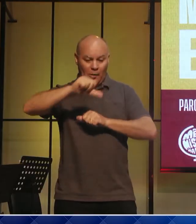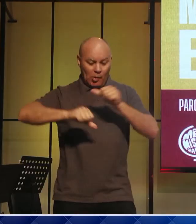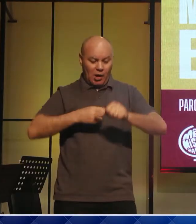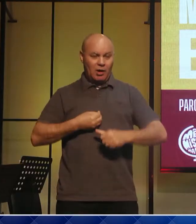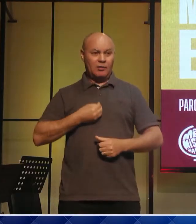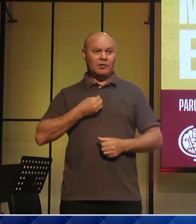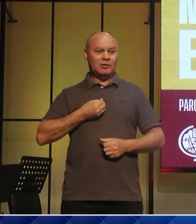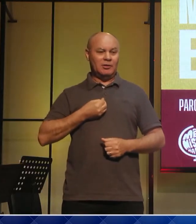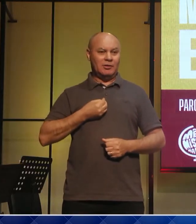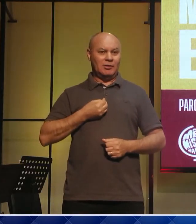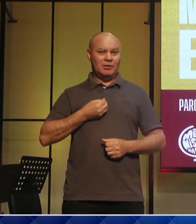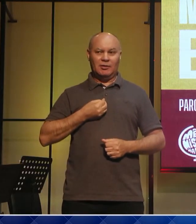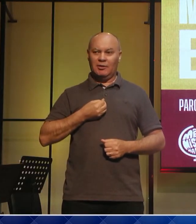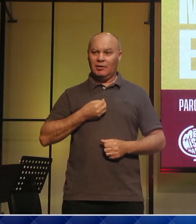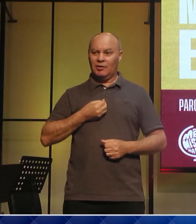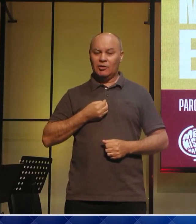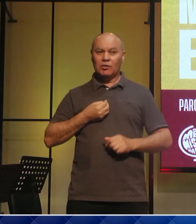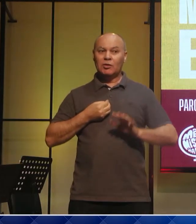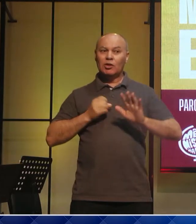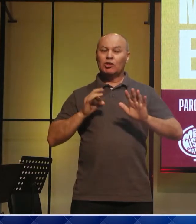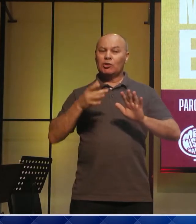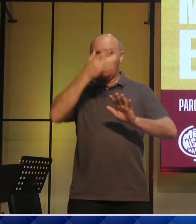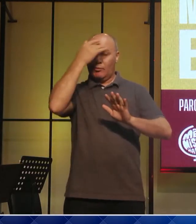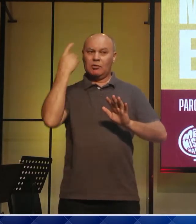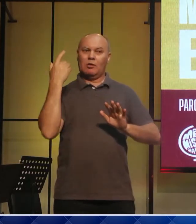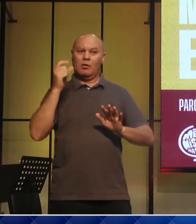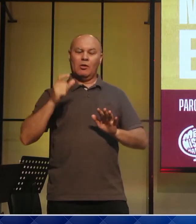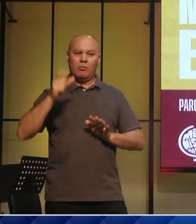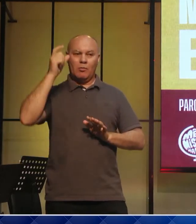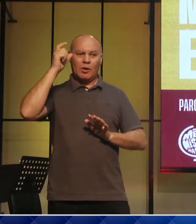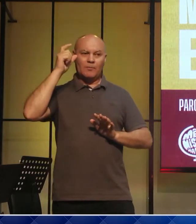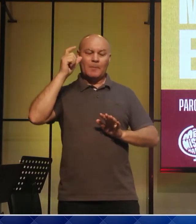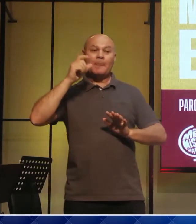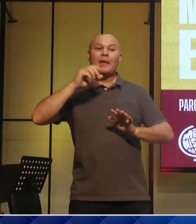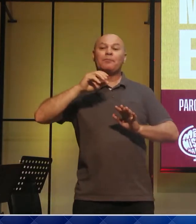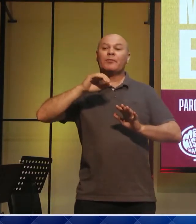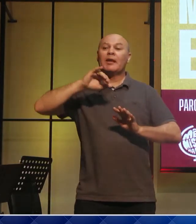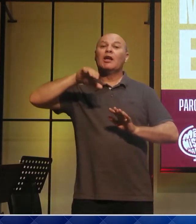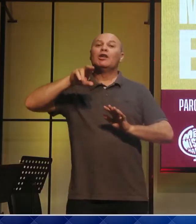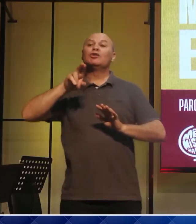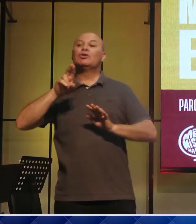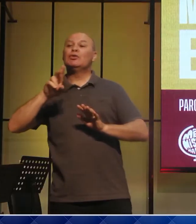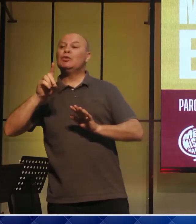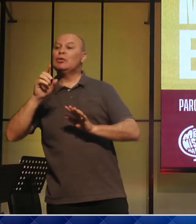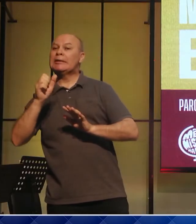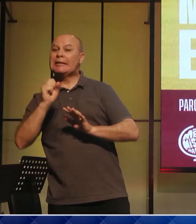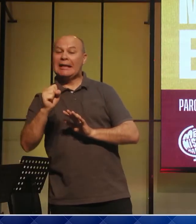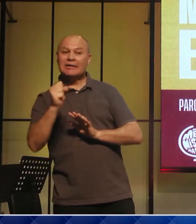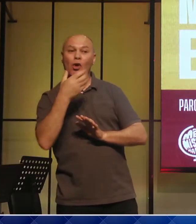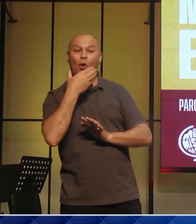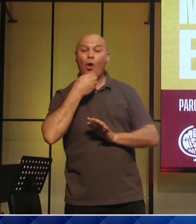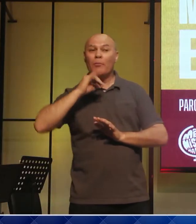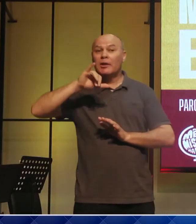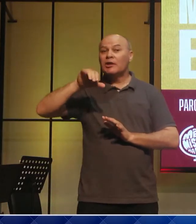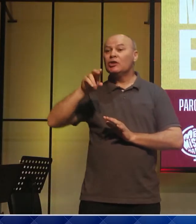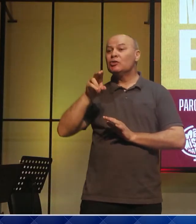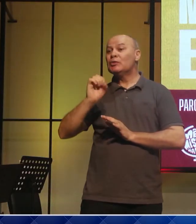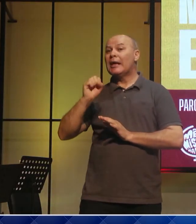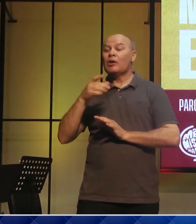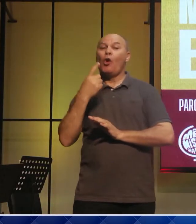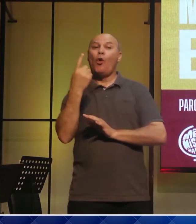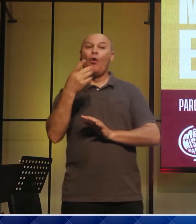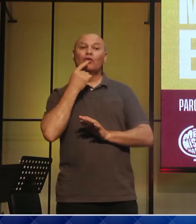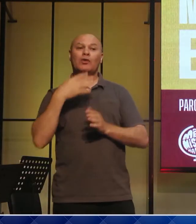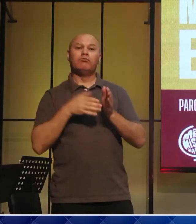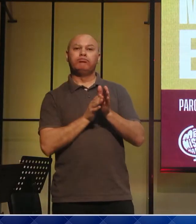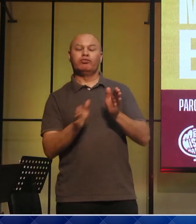Exceto o filho da perdição, para que se cumprisse a Escritura. Ele está falando de Judas. Mas agora vou para junto a ti, e isso falo no mundo para